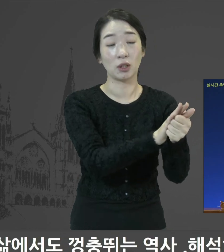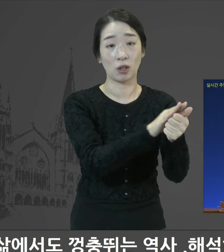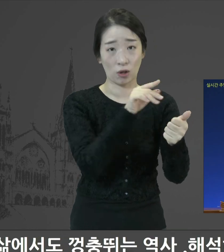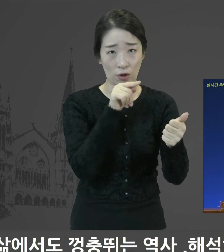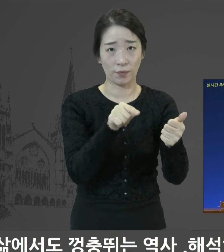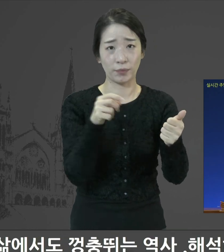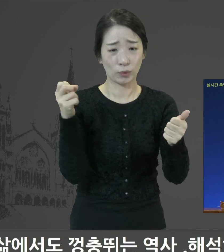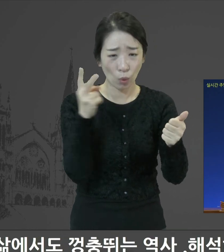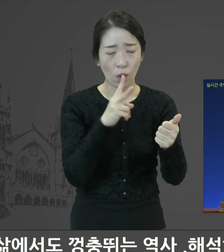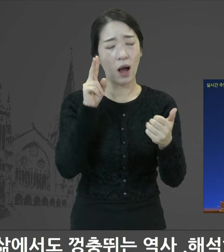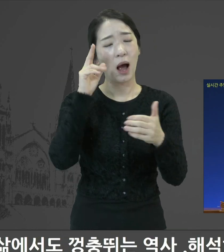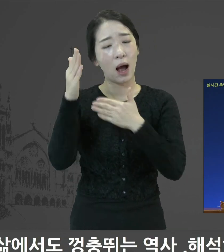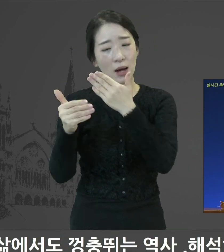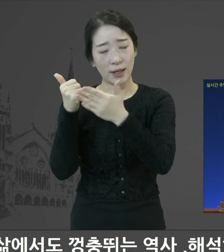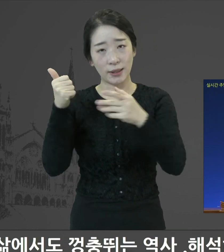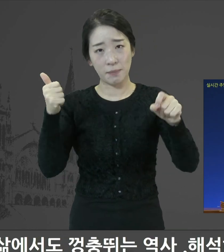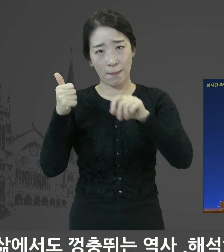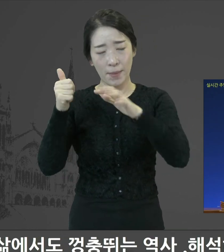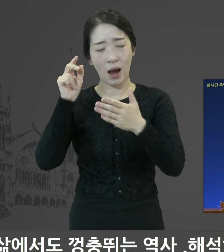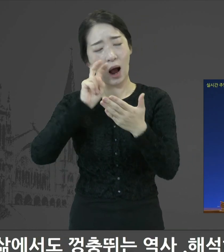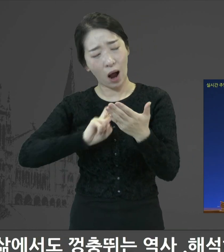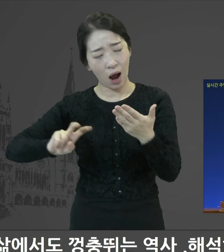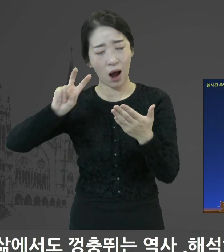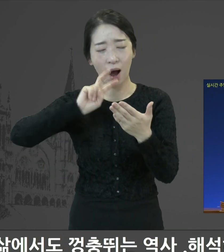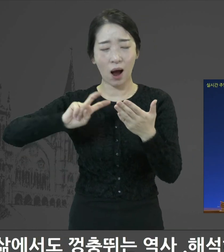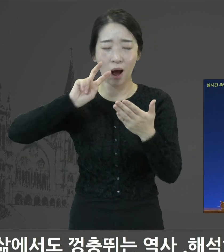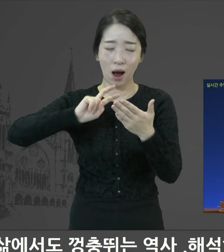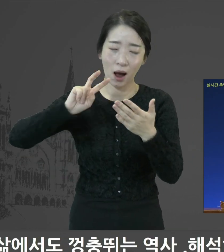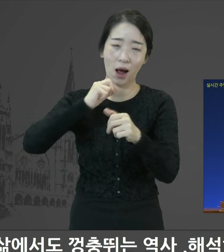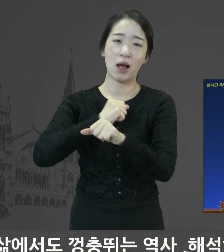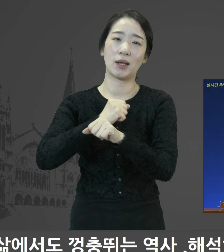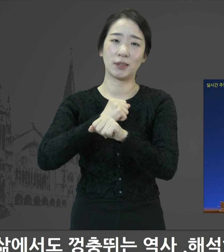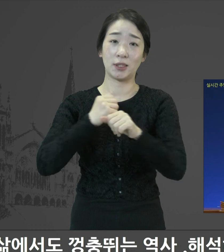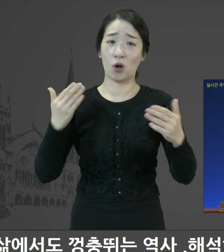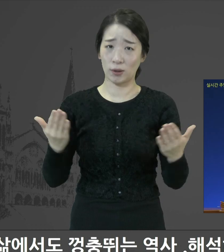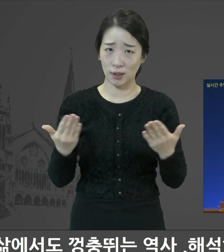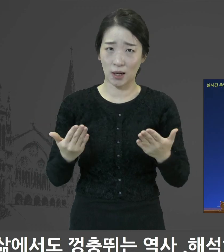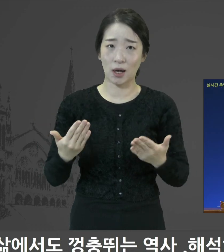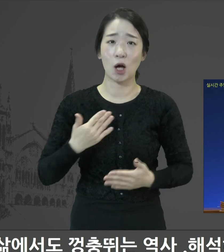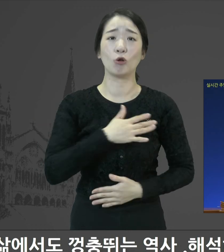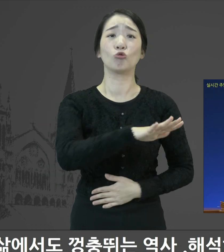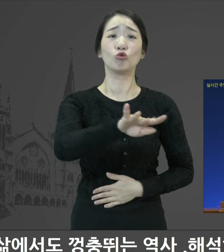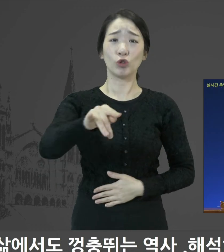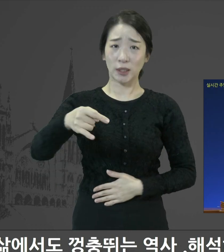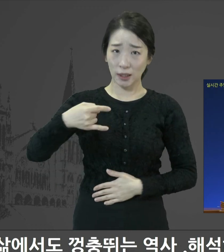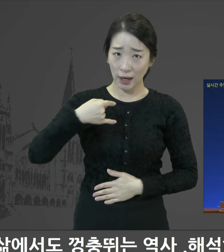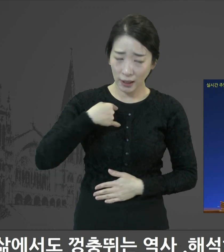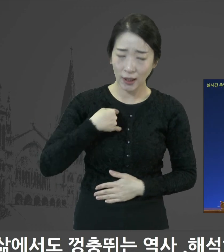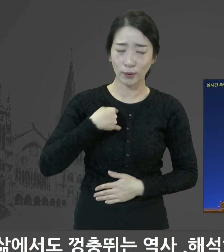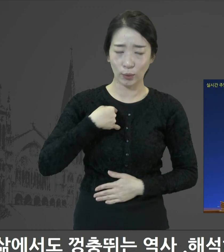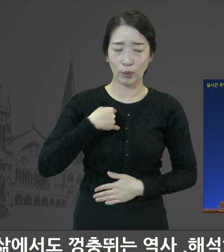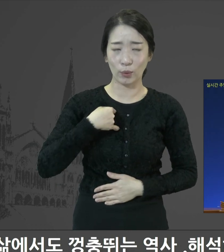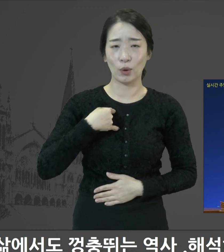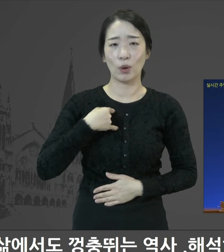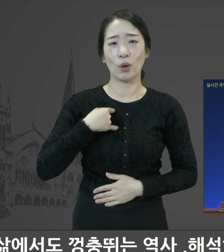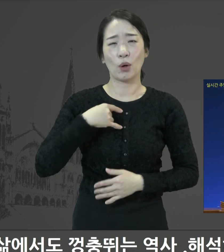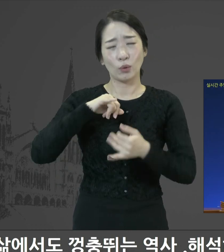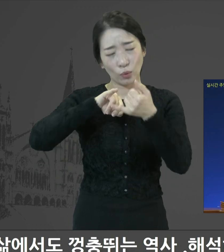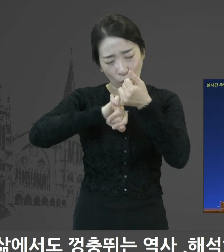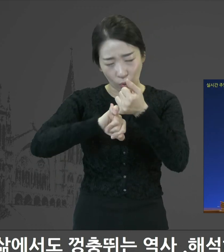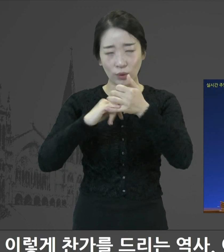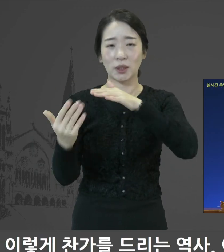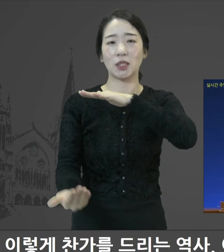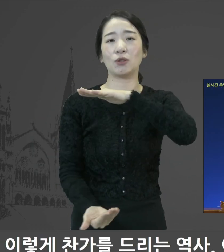이렇게 찬가를 하나님 앞에 올려드릴 수 있는 이런 역사가 우리에게도 좀 일어날 수 있기를 소망해봤으면